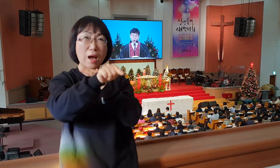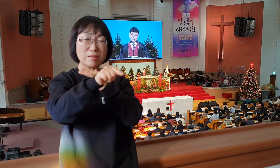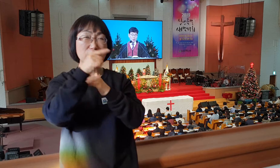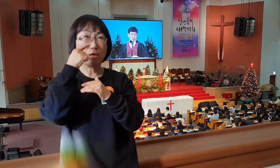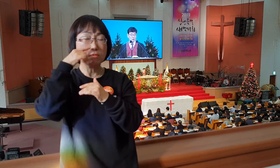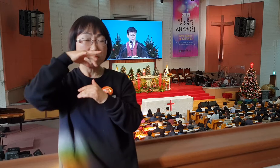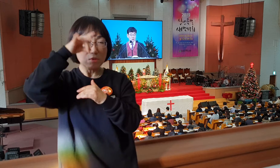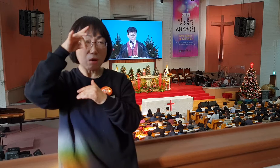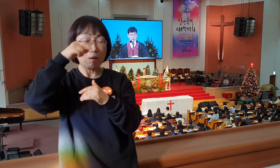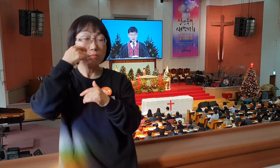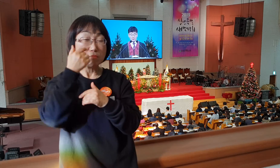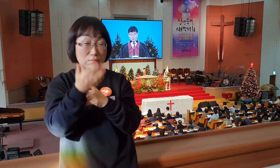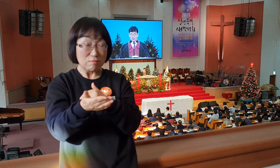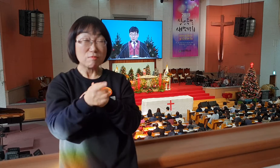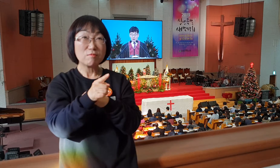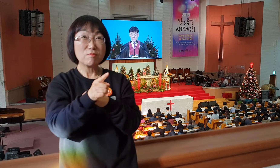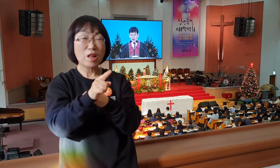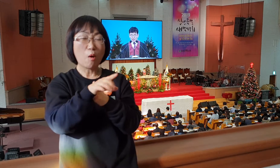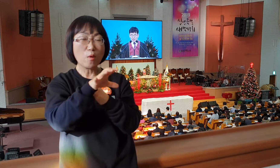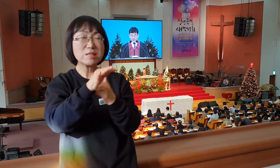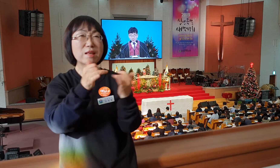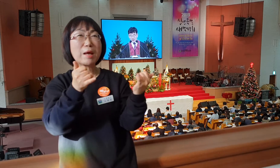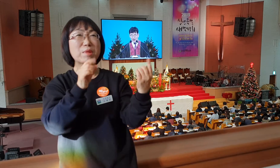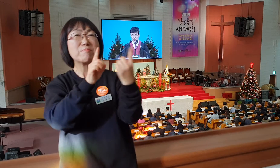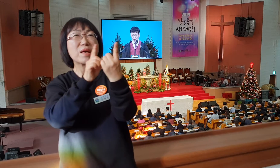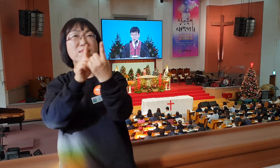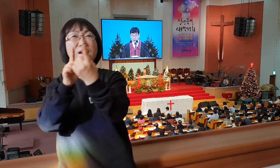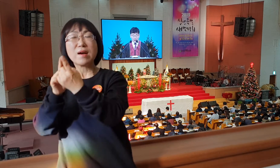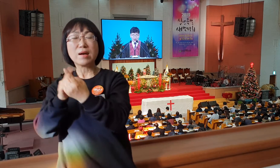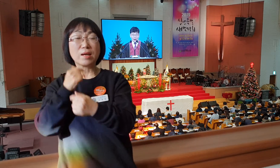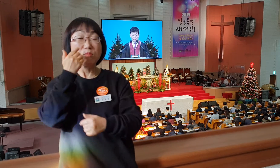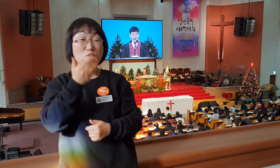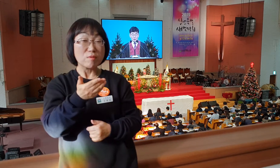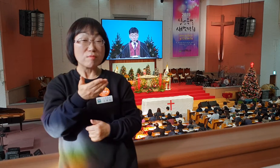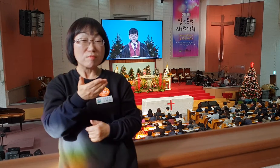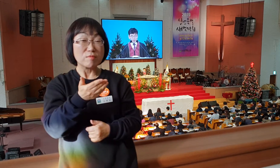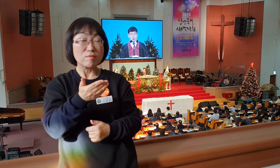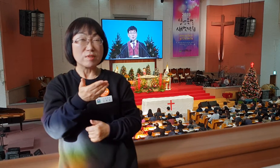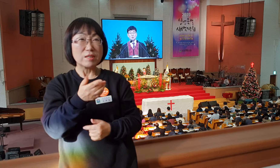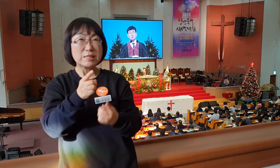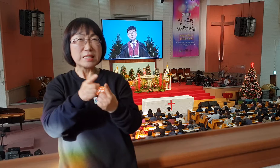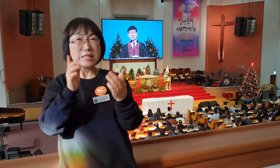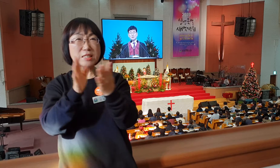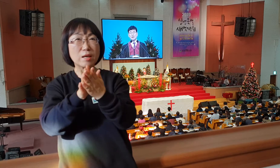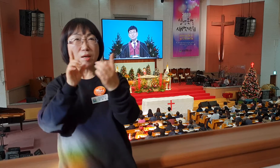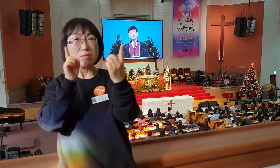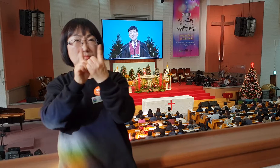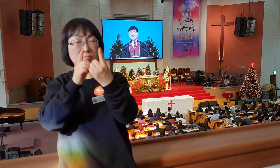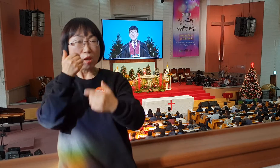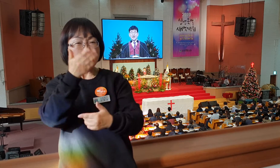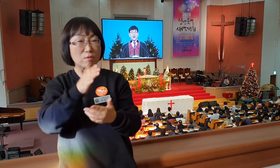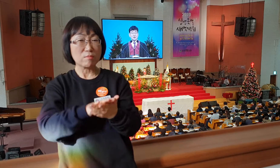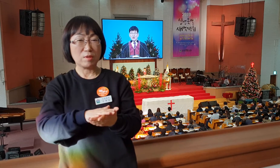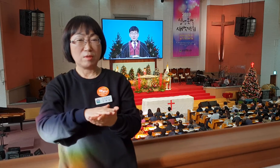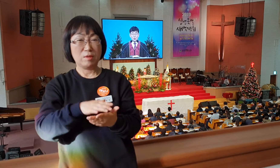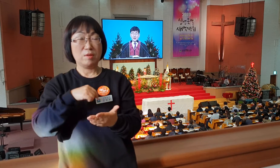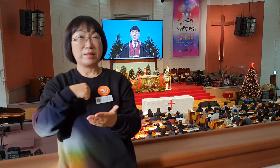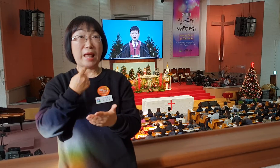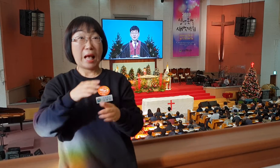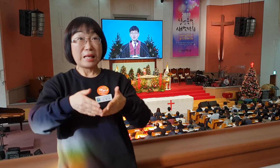처음으로 묻는 질문이 거기 있는 사람들을 만납니다. 그리고는 물어봐요. 아득한 도지기 쪽으로 물어봅니다. 자기가